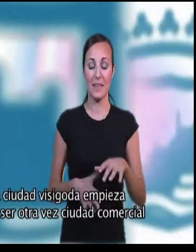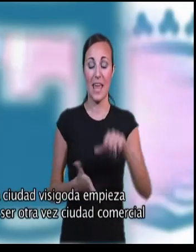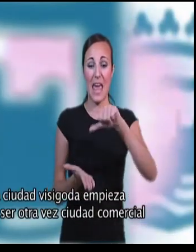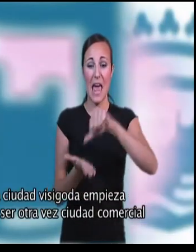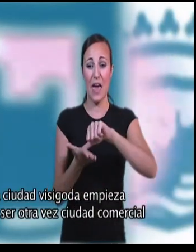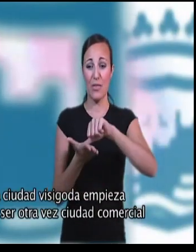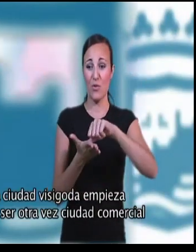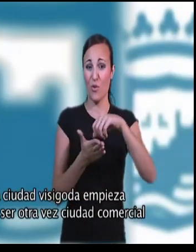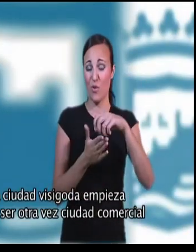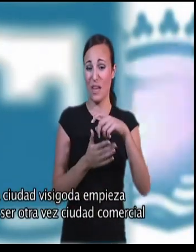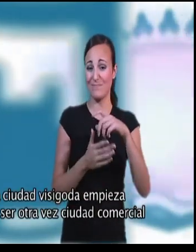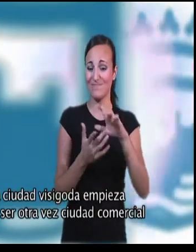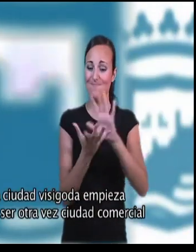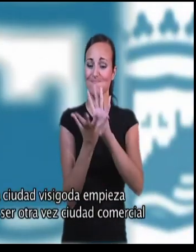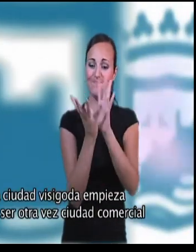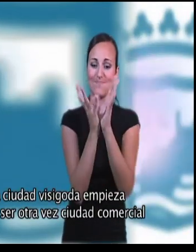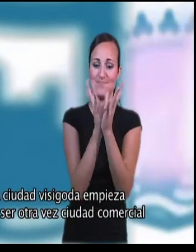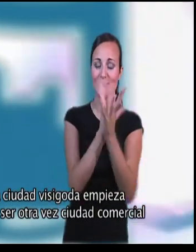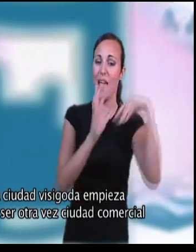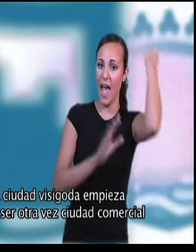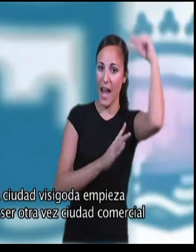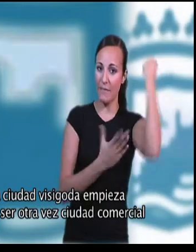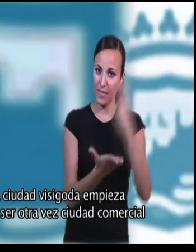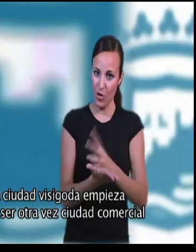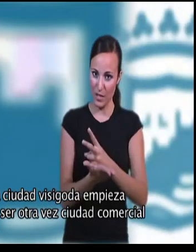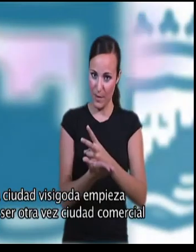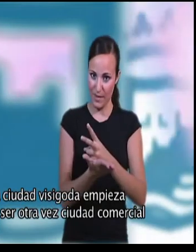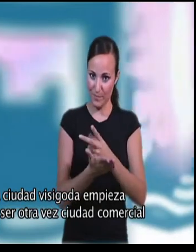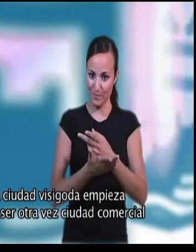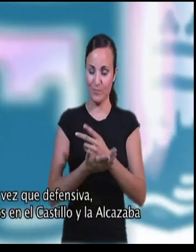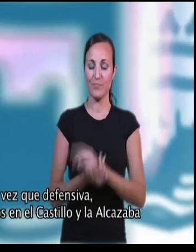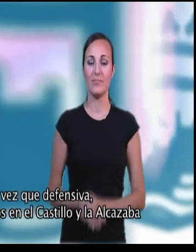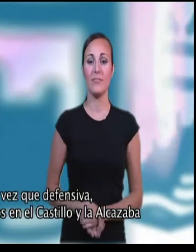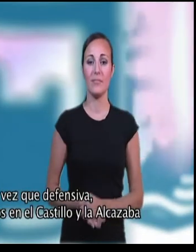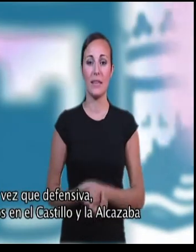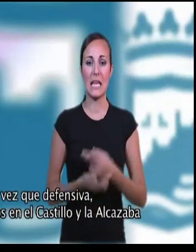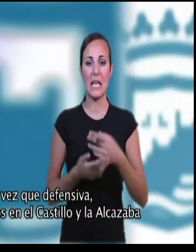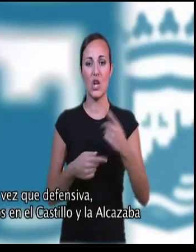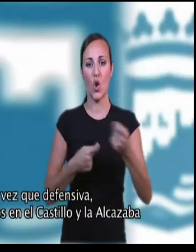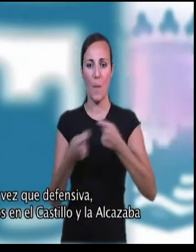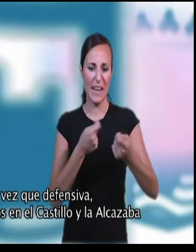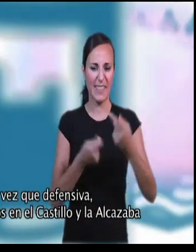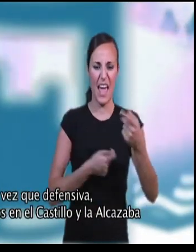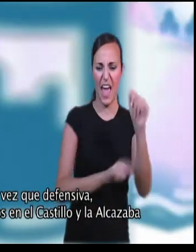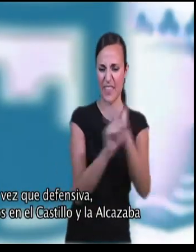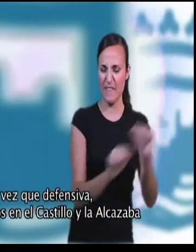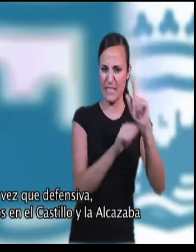ciudad visigoda empieza a arabizarse y a ser otra vez importante urbe comercial a la vez que defensiva, como veremos en el castillo